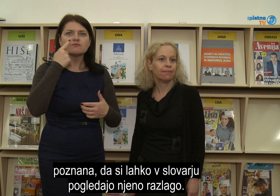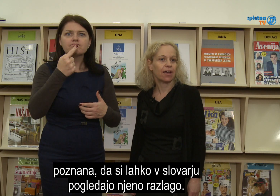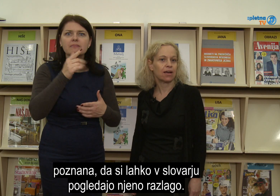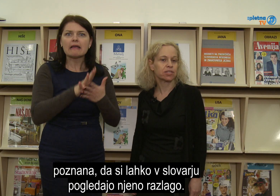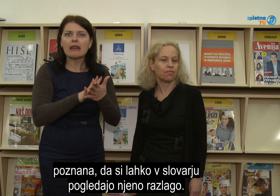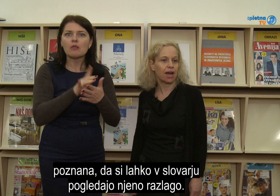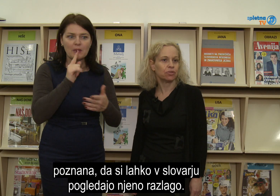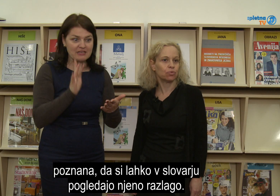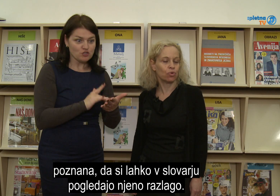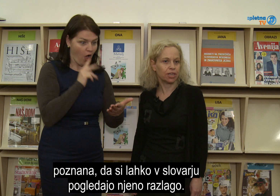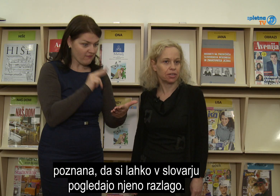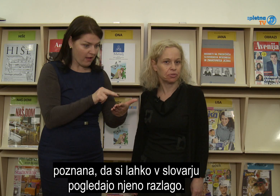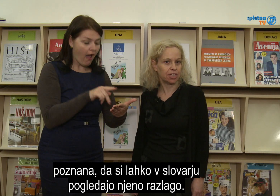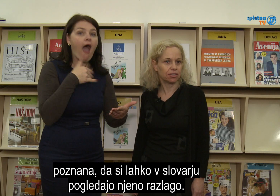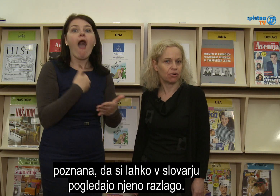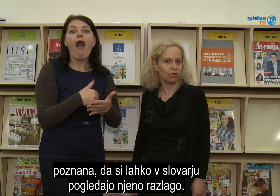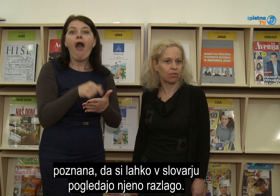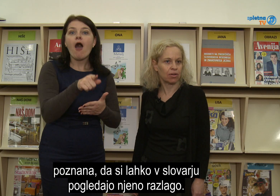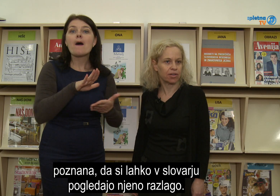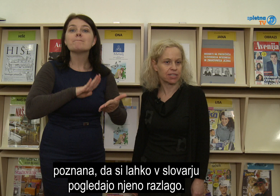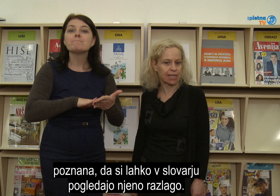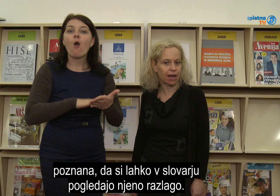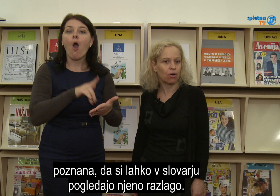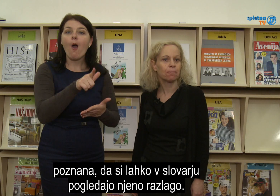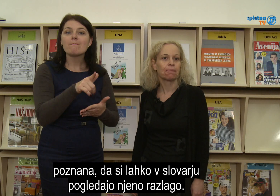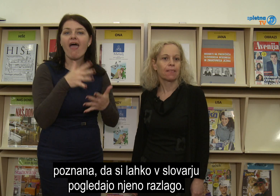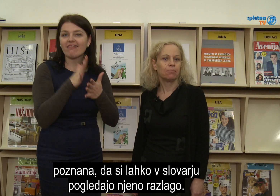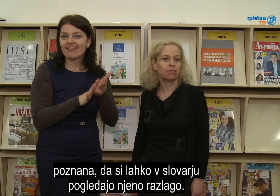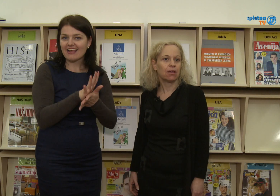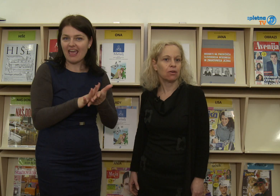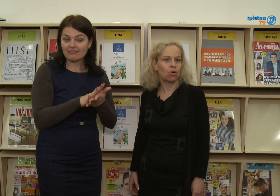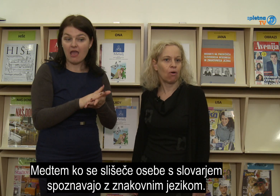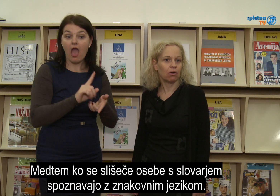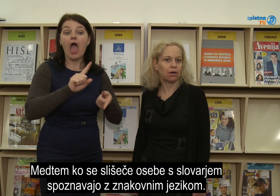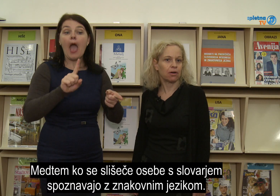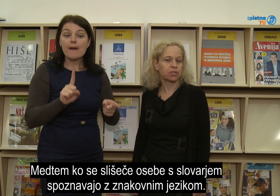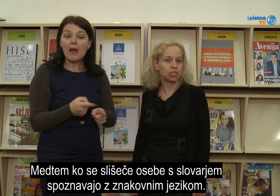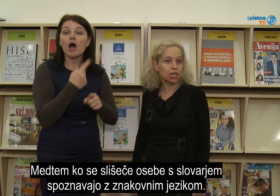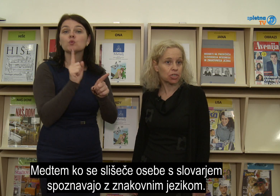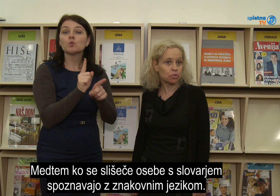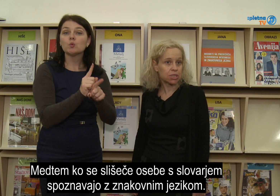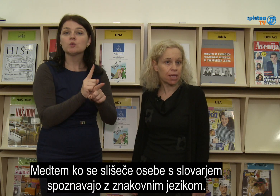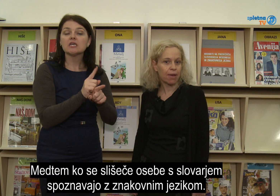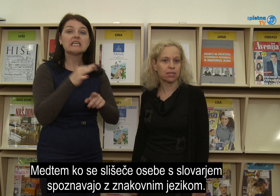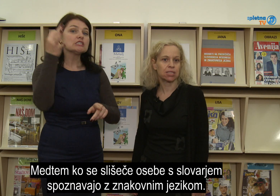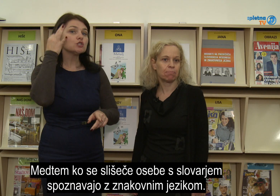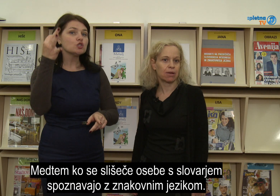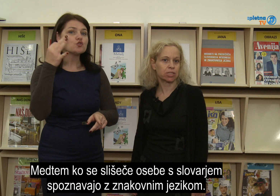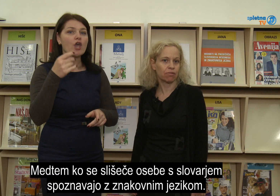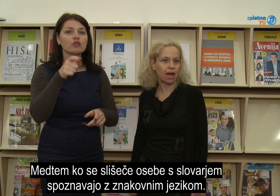na slovarju ogledajo njeno razlago. Medtem ko slišeče osebe se pa s